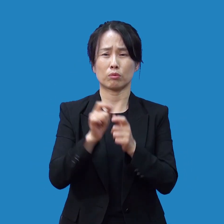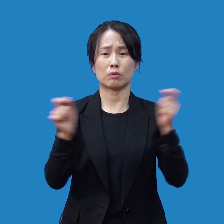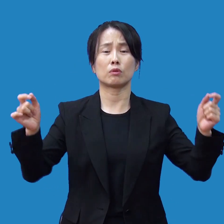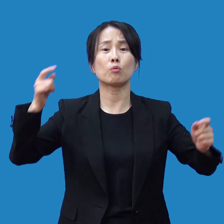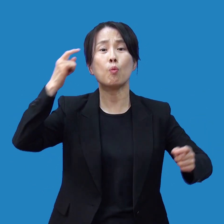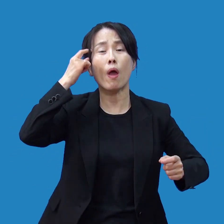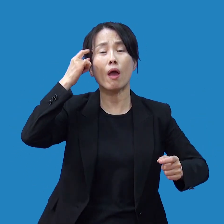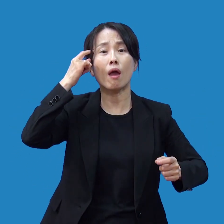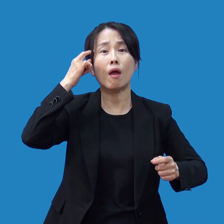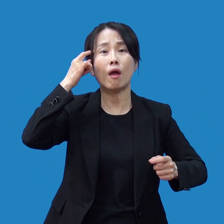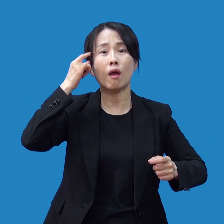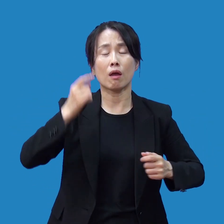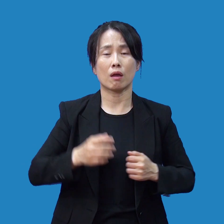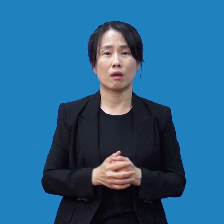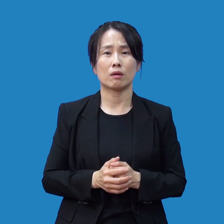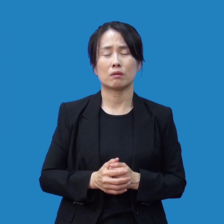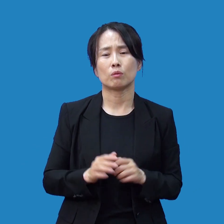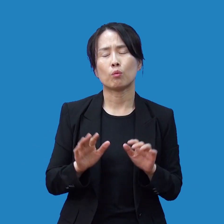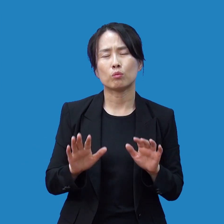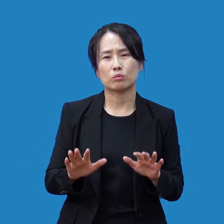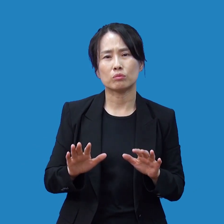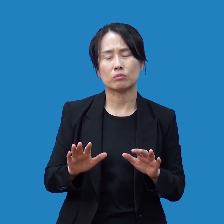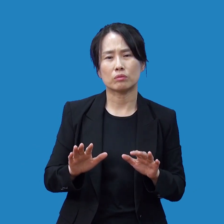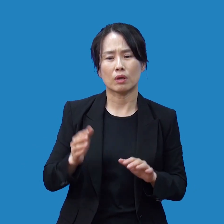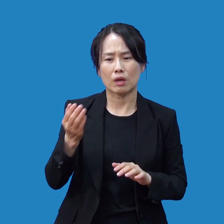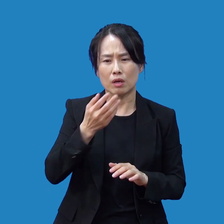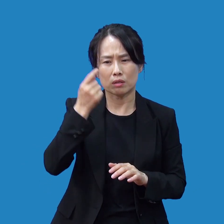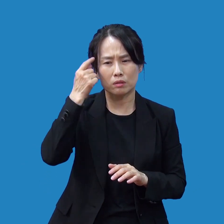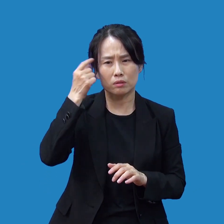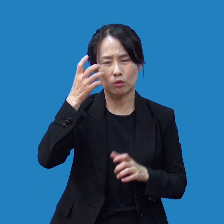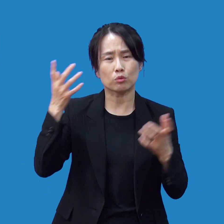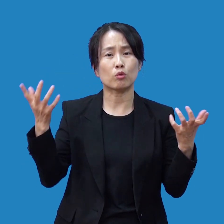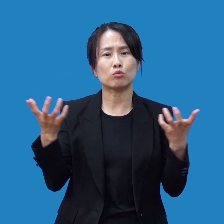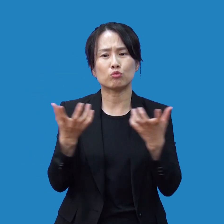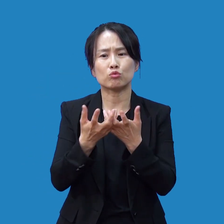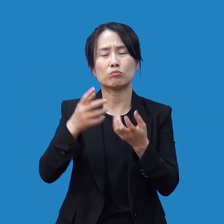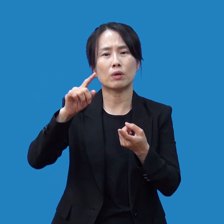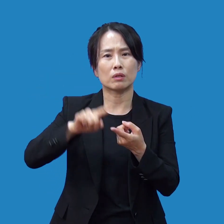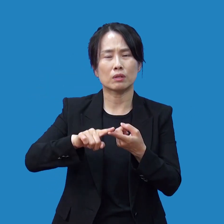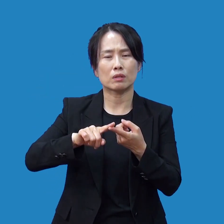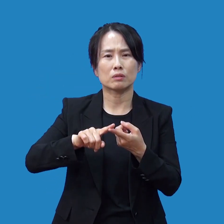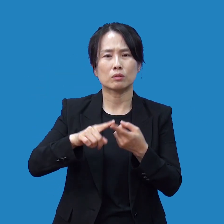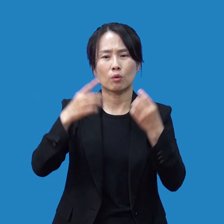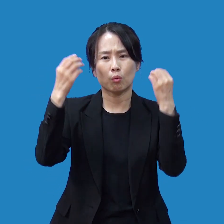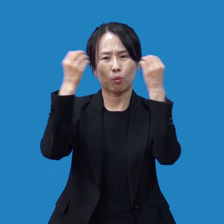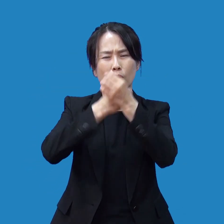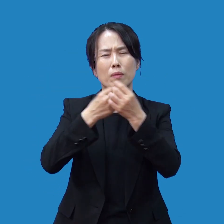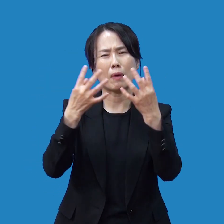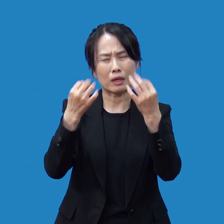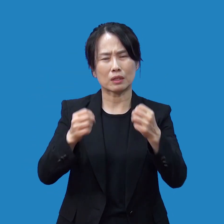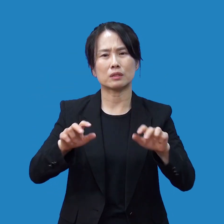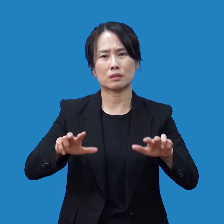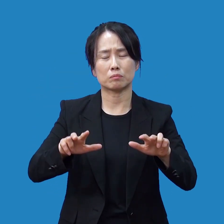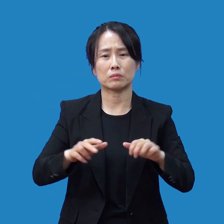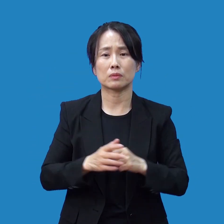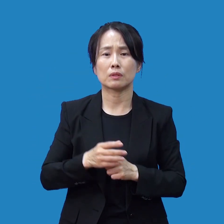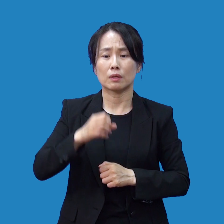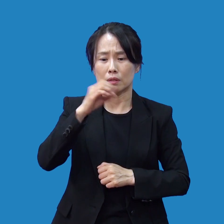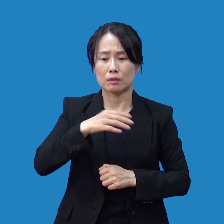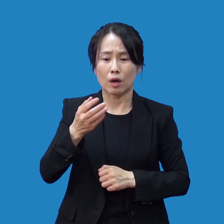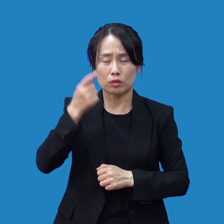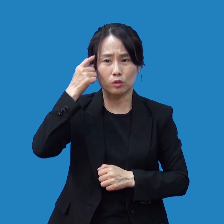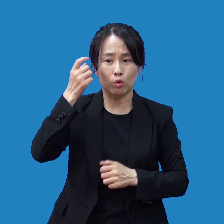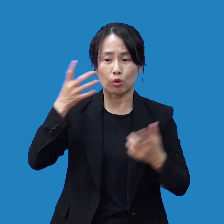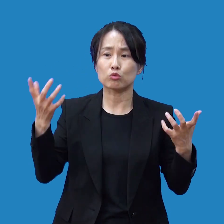생각하는데요. 오늘날 우리가 성령 충만을 정말 얕게 이해하기 때문입니다. 그냥 불 받은